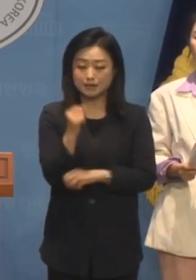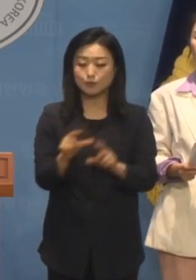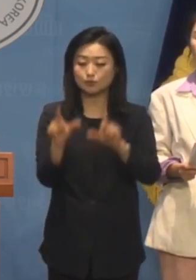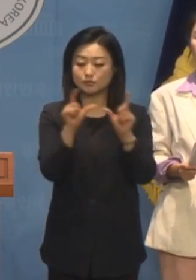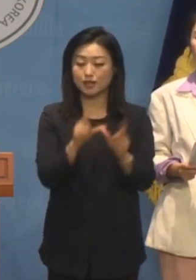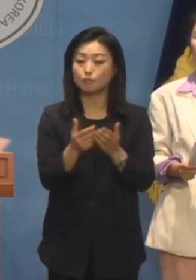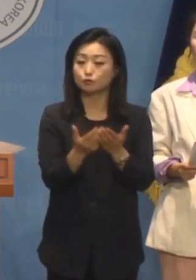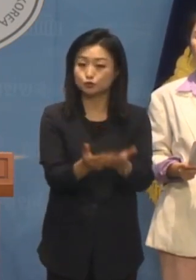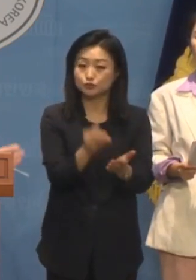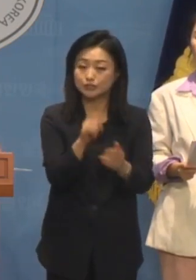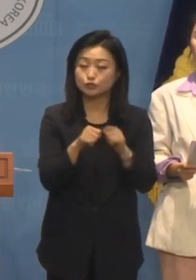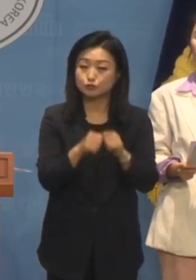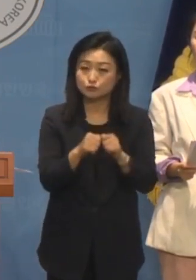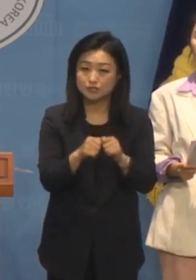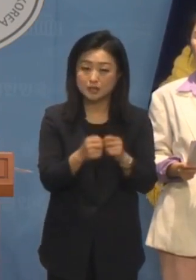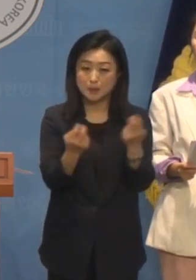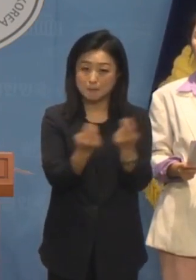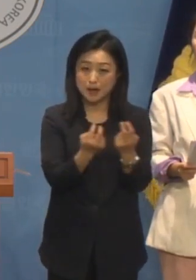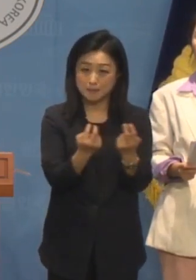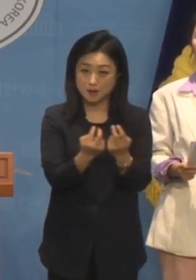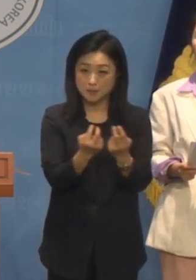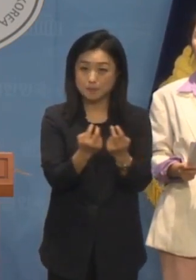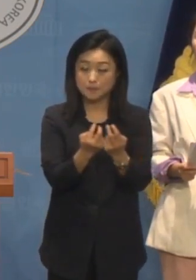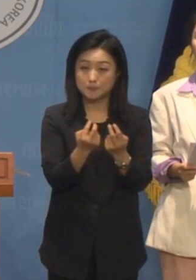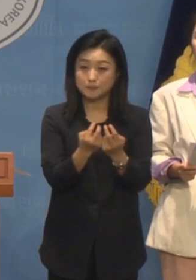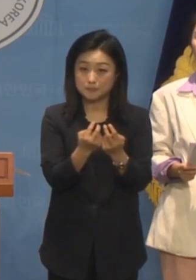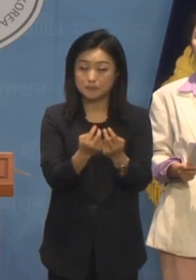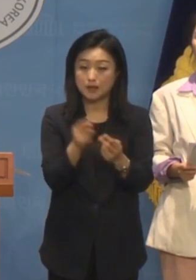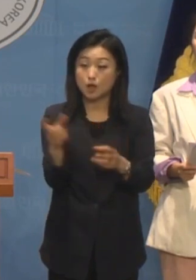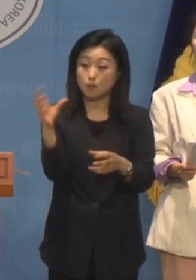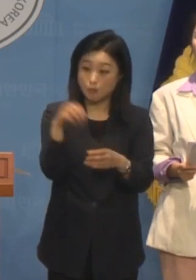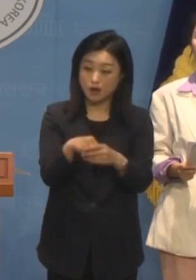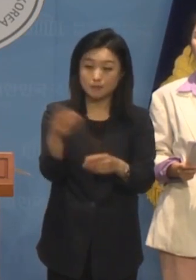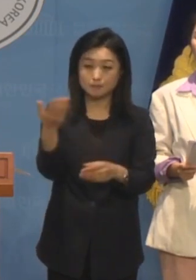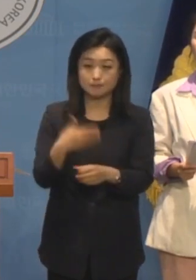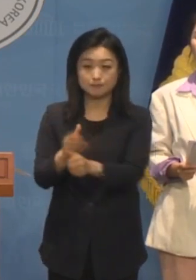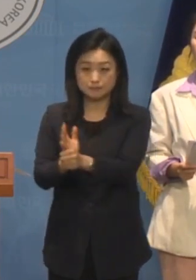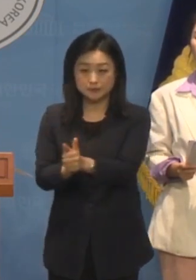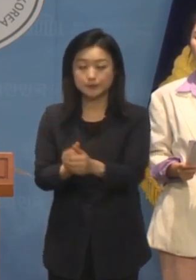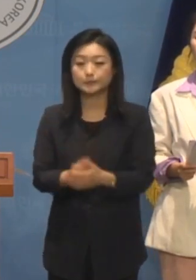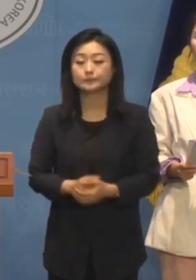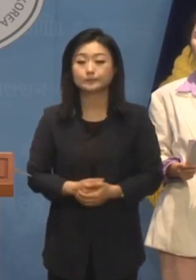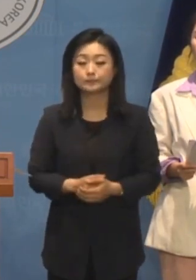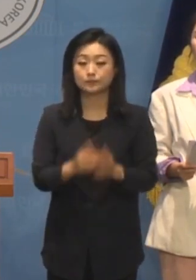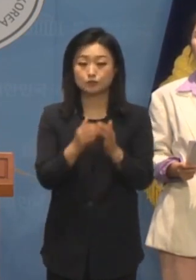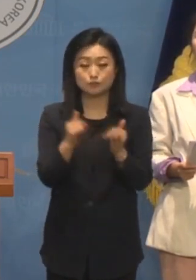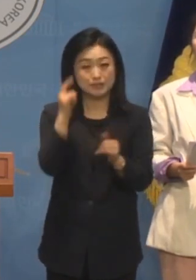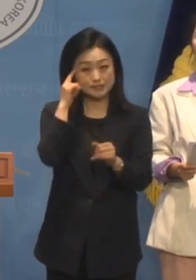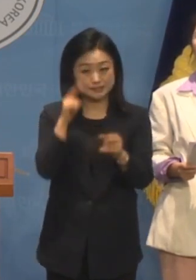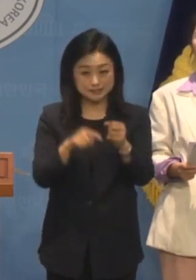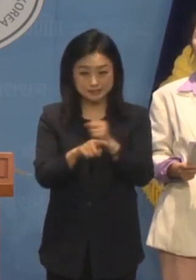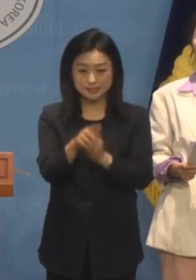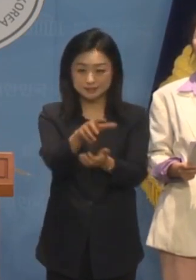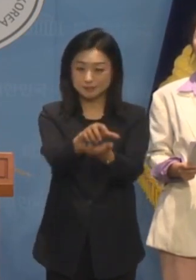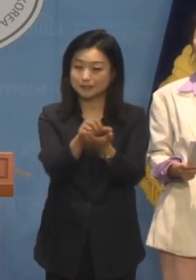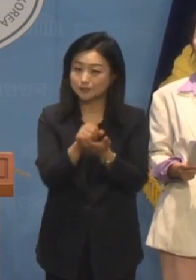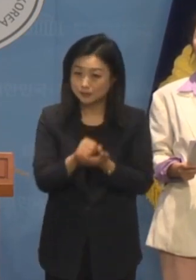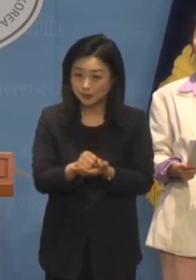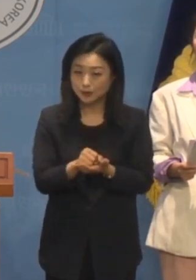수 있는 구체적인 방안이 반드시 담겨야 합니다. 국민의 뜻을 받들어 국민의 뜻을